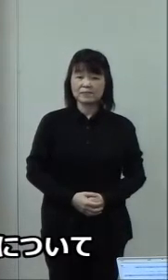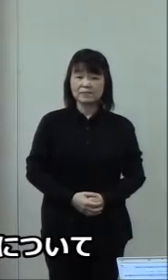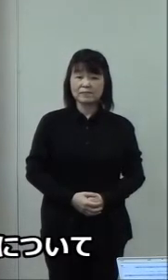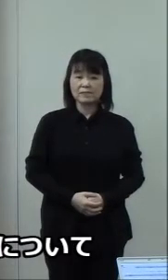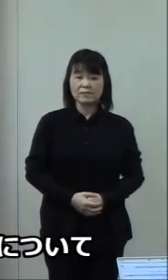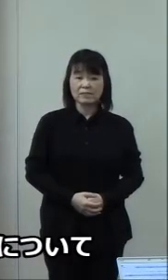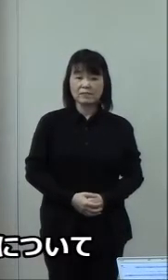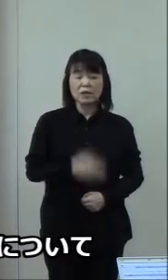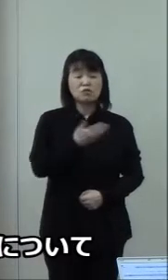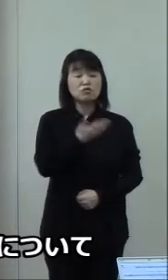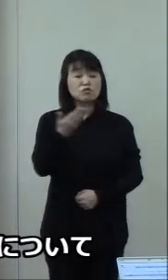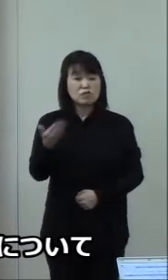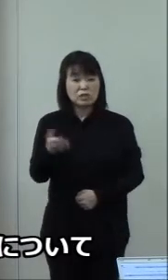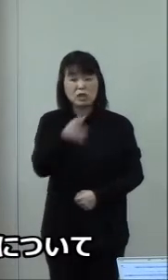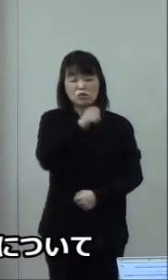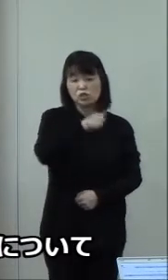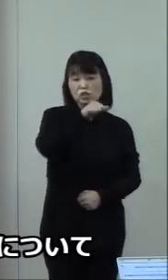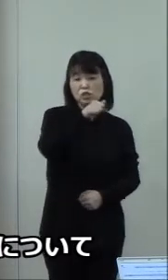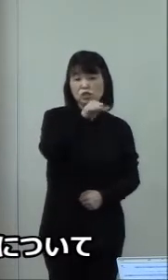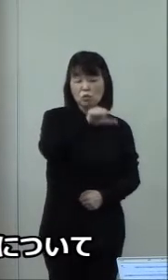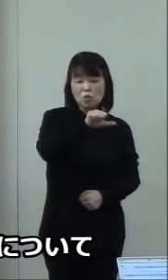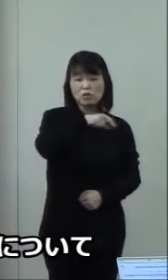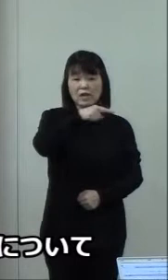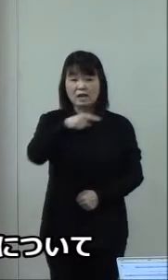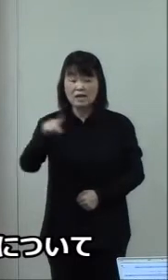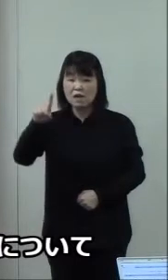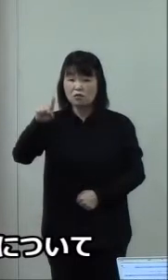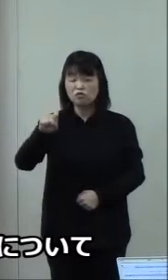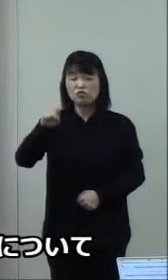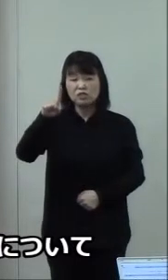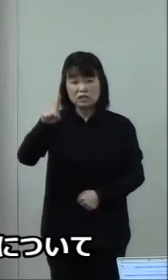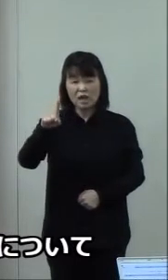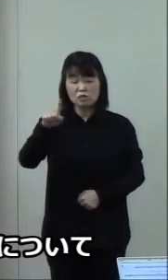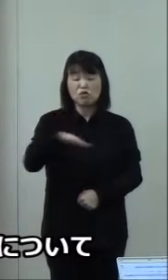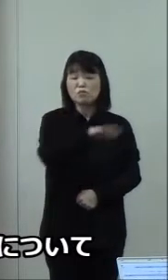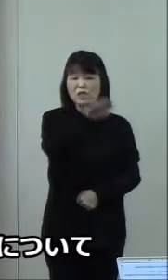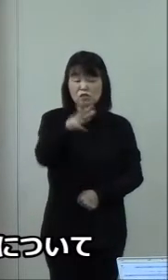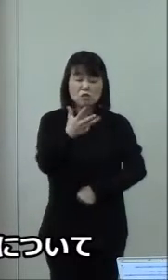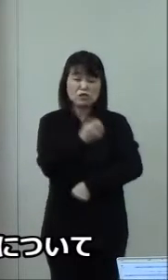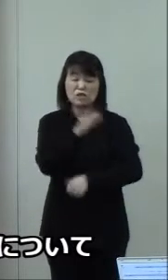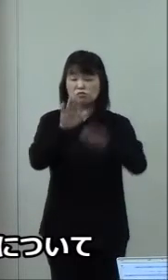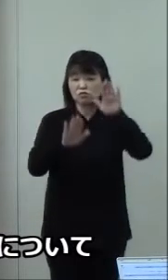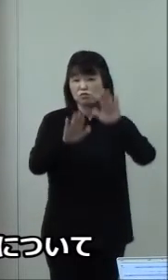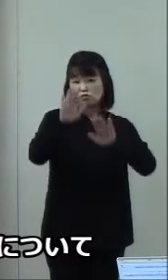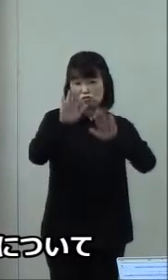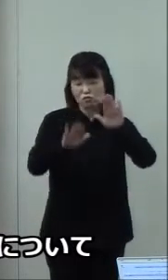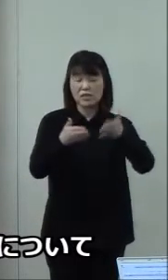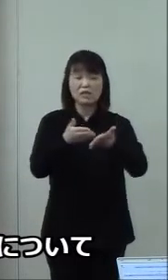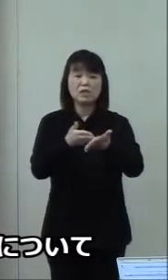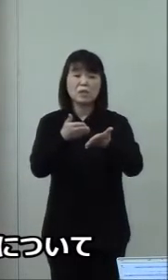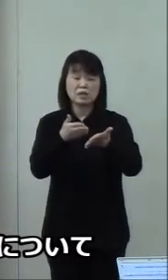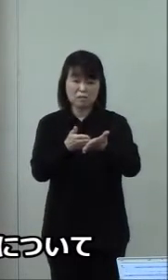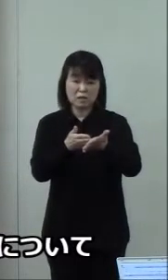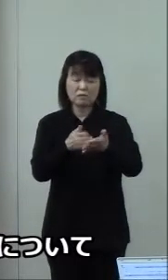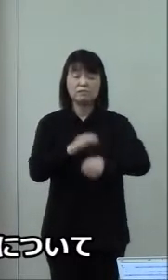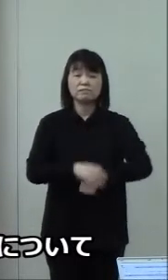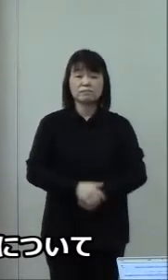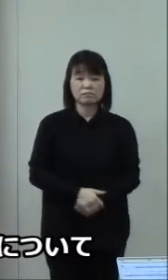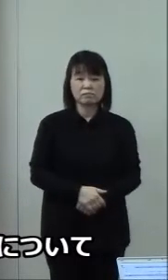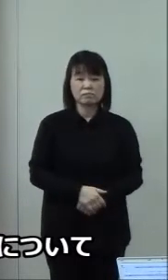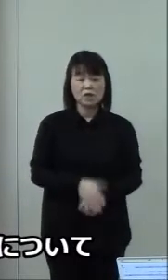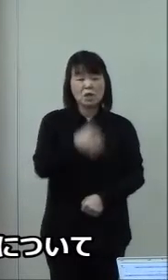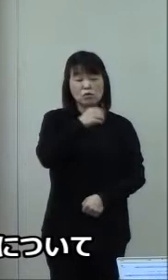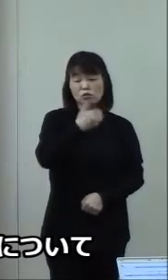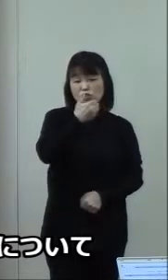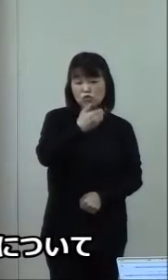次に5歳から11歳の接種について、これは接種券は9歳